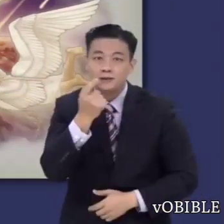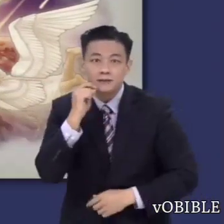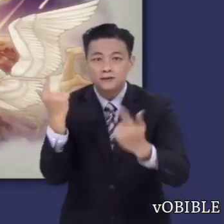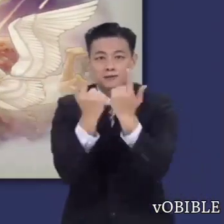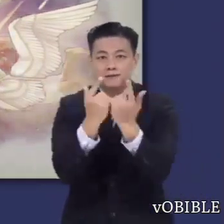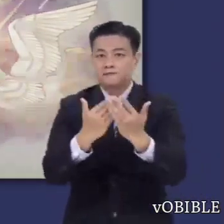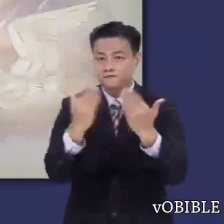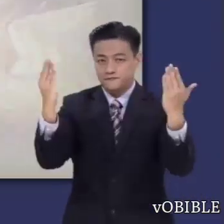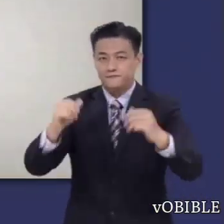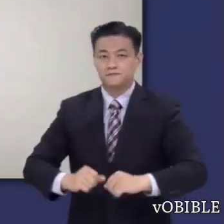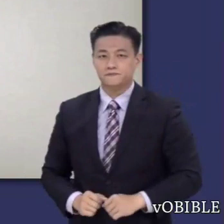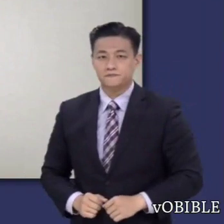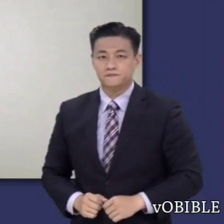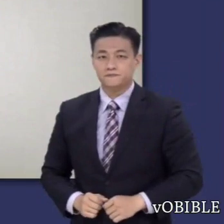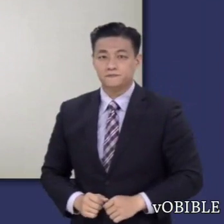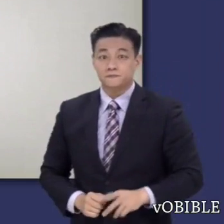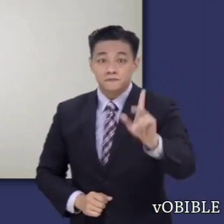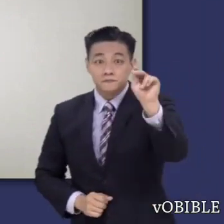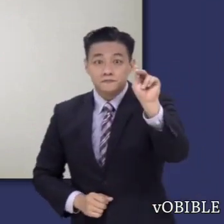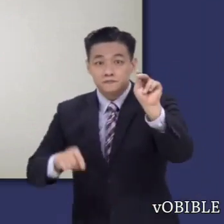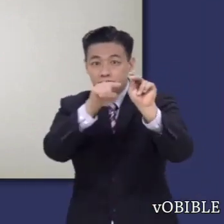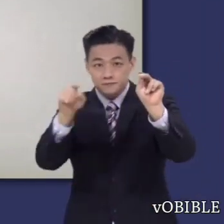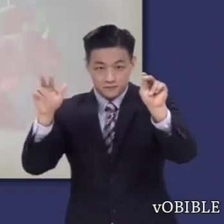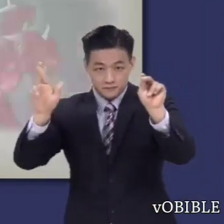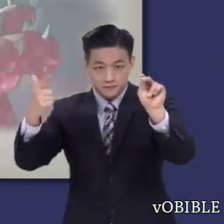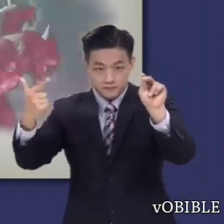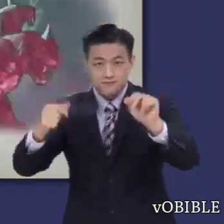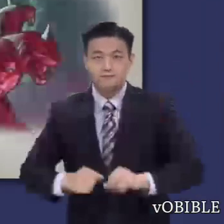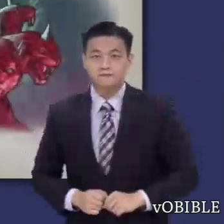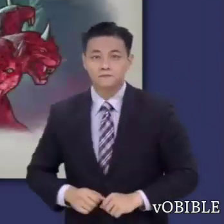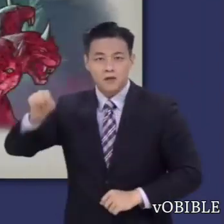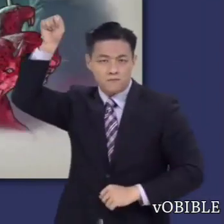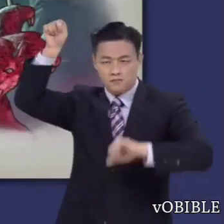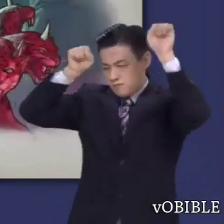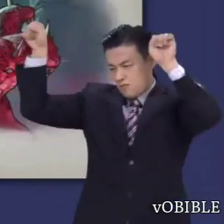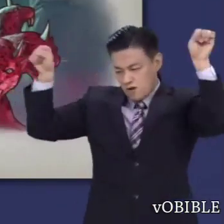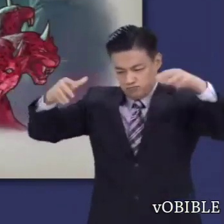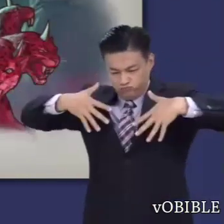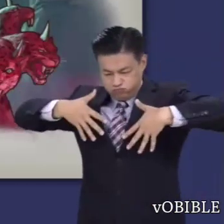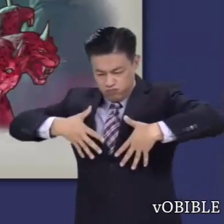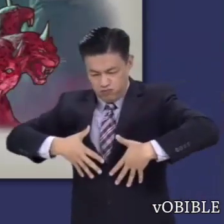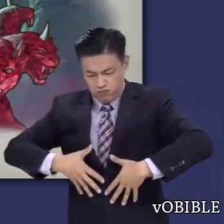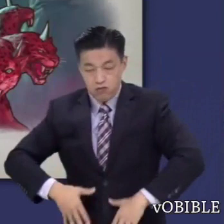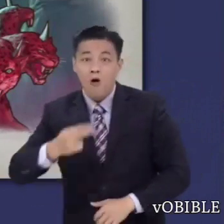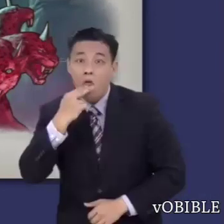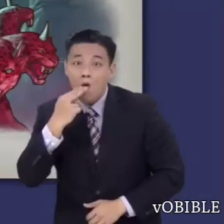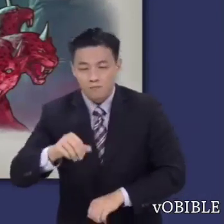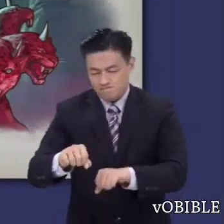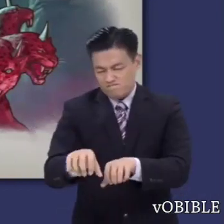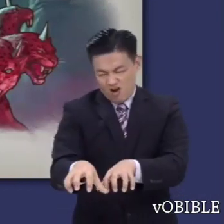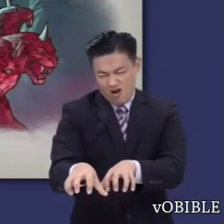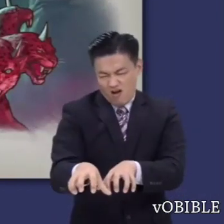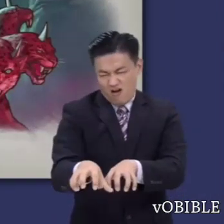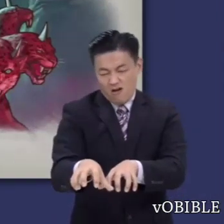不是实际的地点。第十七和十八章提到一个喝醉的娼妓，名叫大巴比